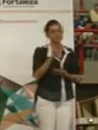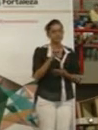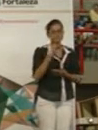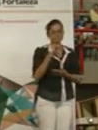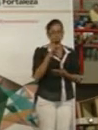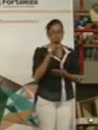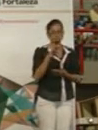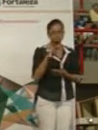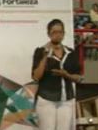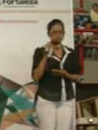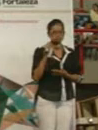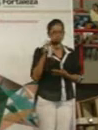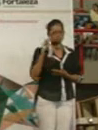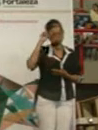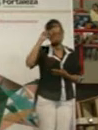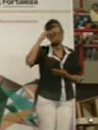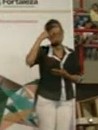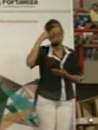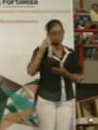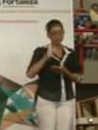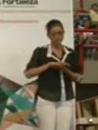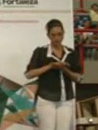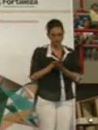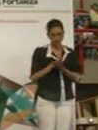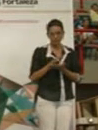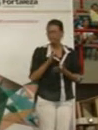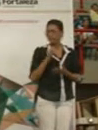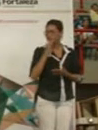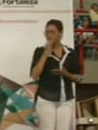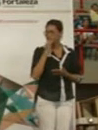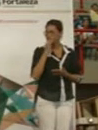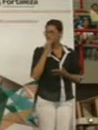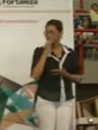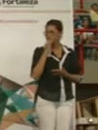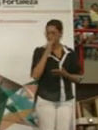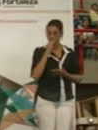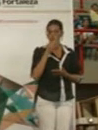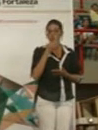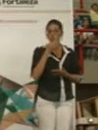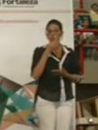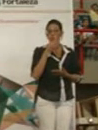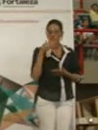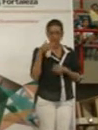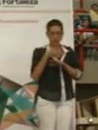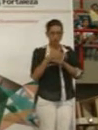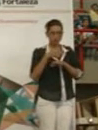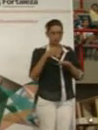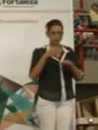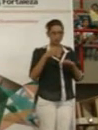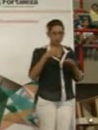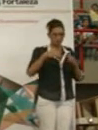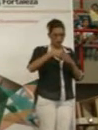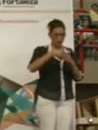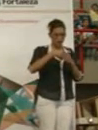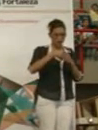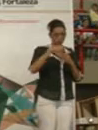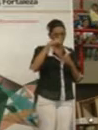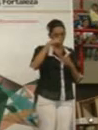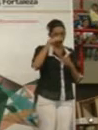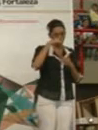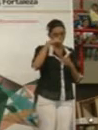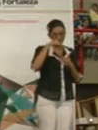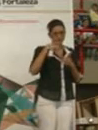do Dinga, que foi jogar no Peru e foi alvo de ofensas racistas, né? Na verdade, o racismo